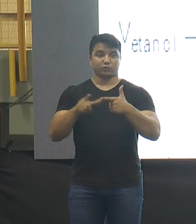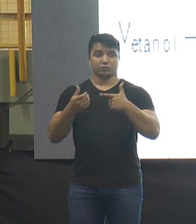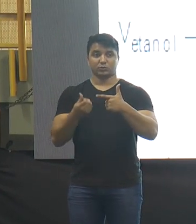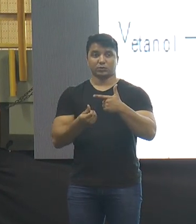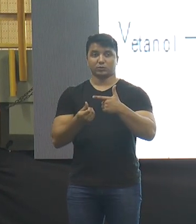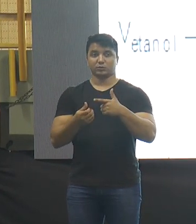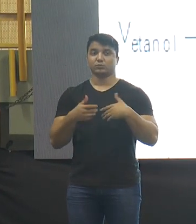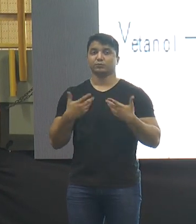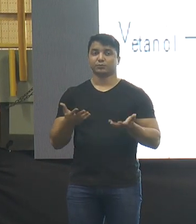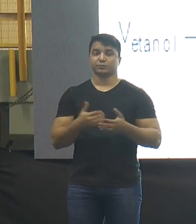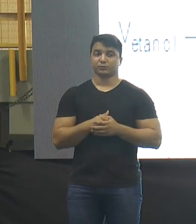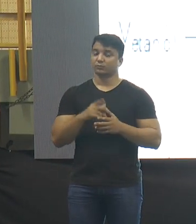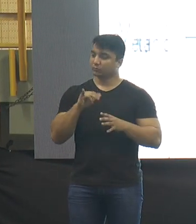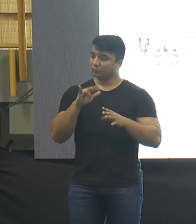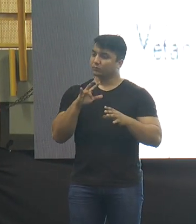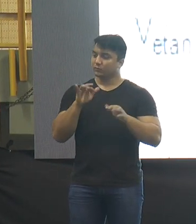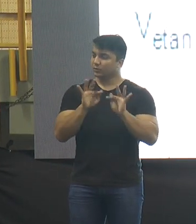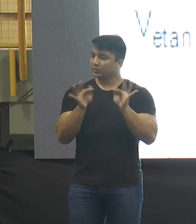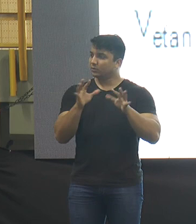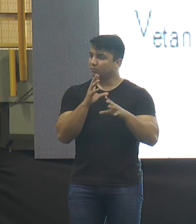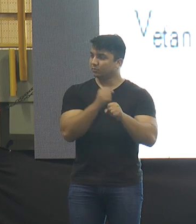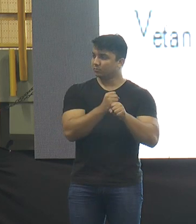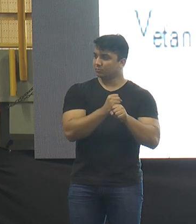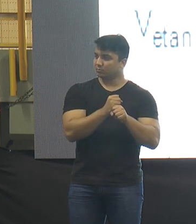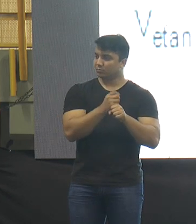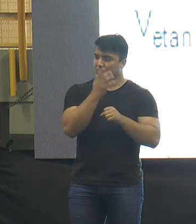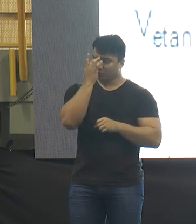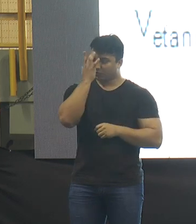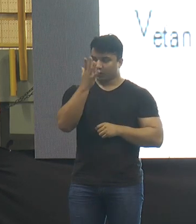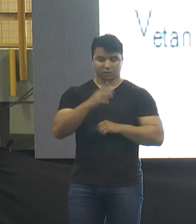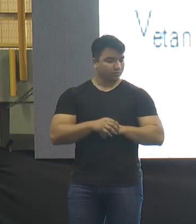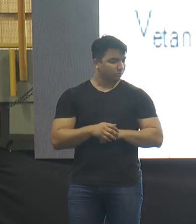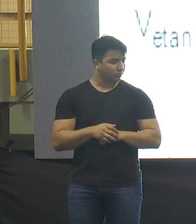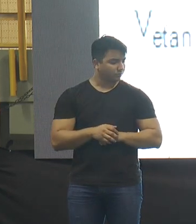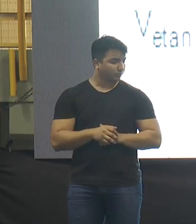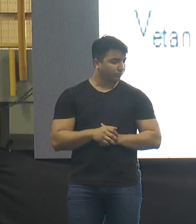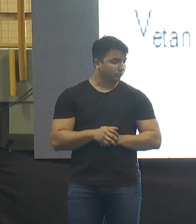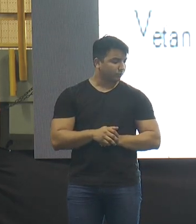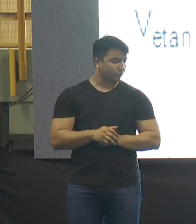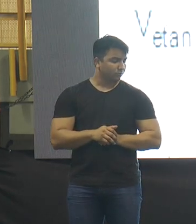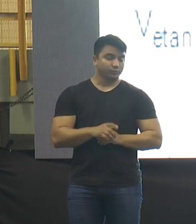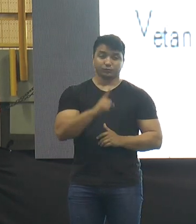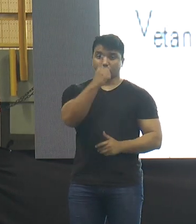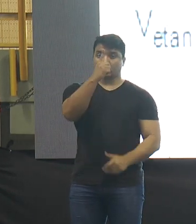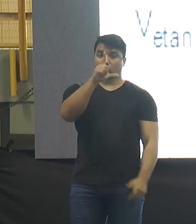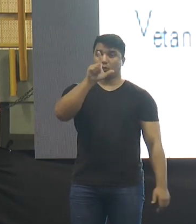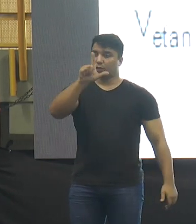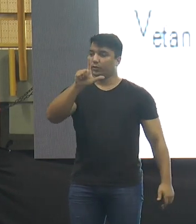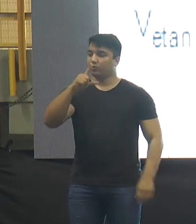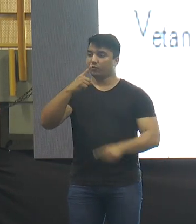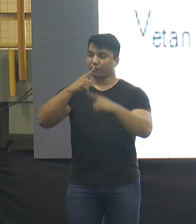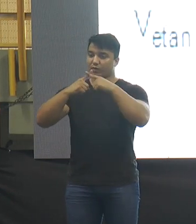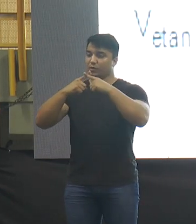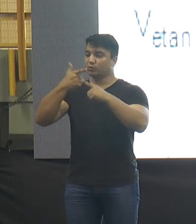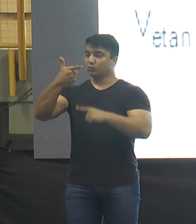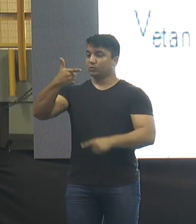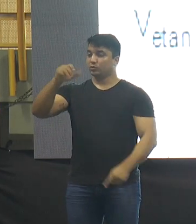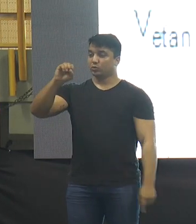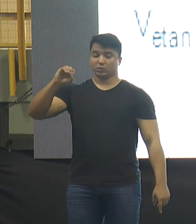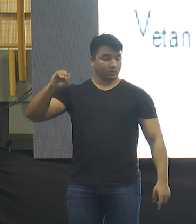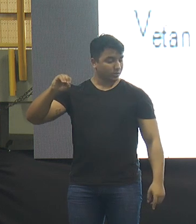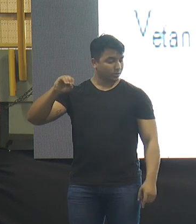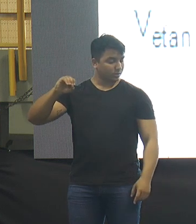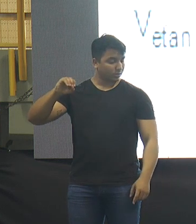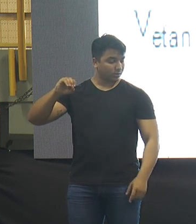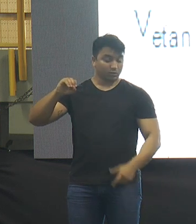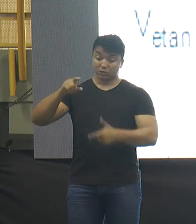6. Fazendo o cálculo super, hiper, mega fácil. O que nós temos? Ó, 1 litro vezes 280 mil